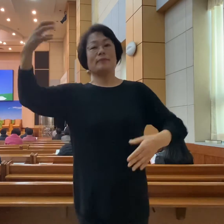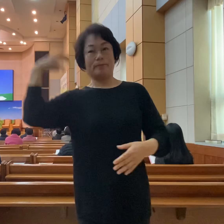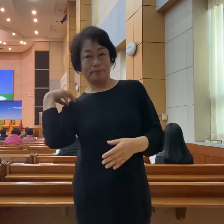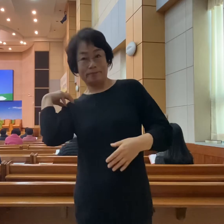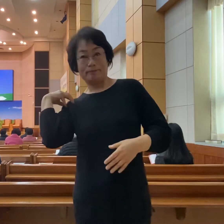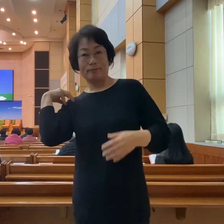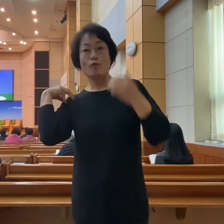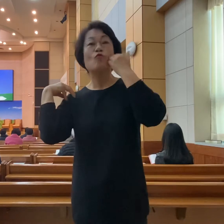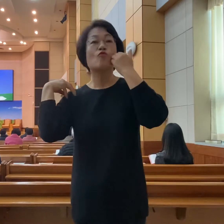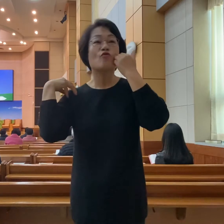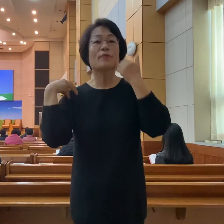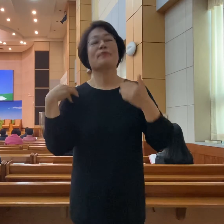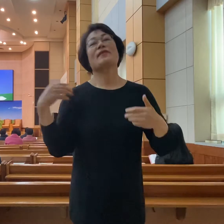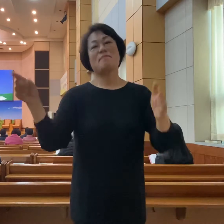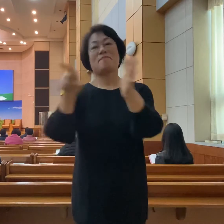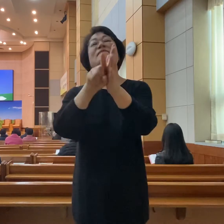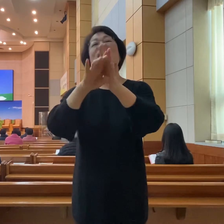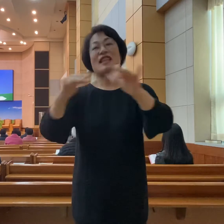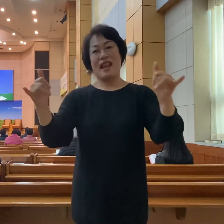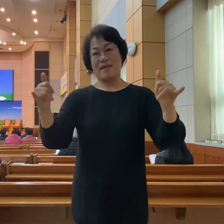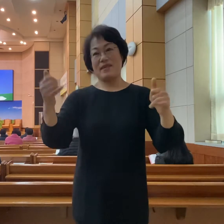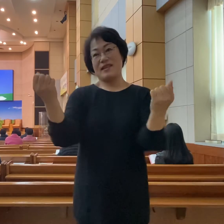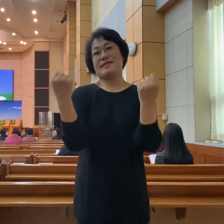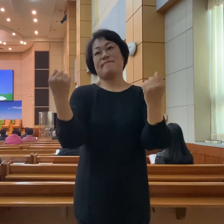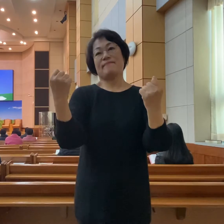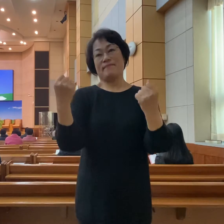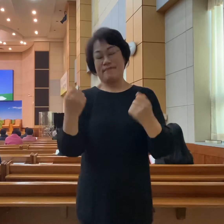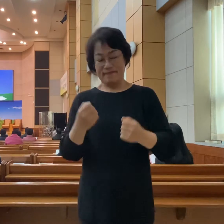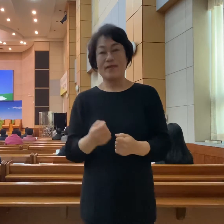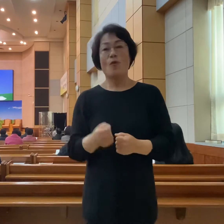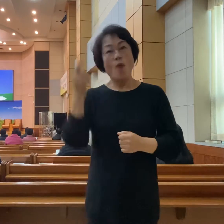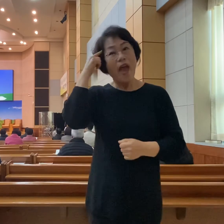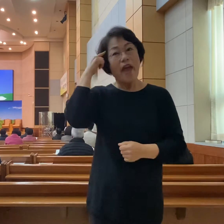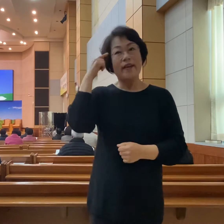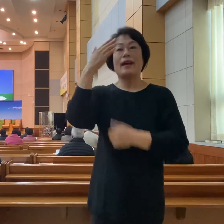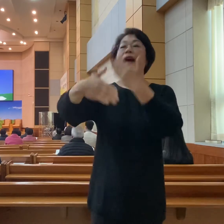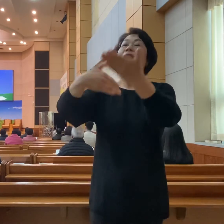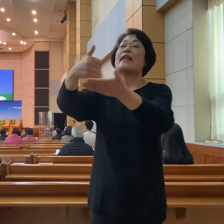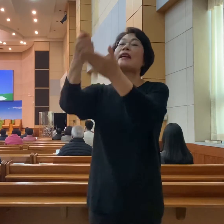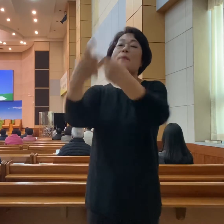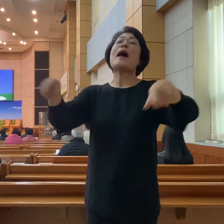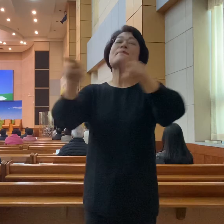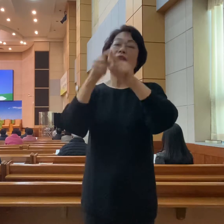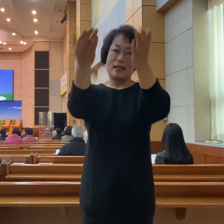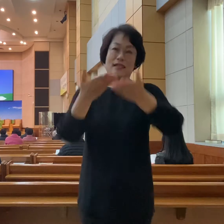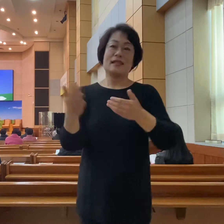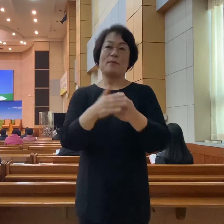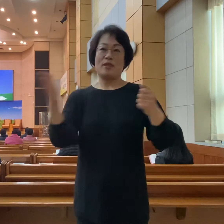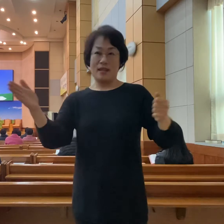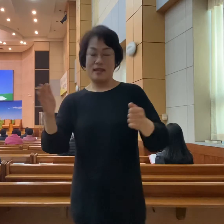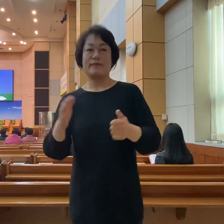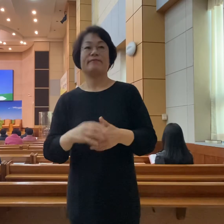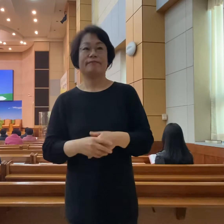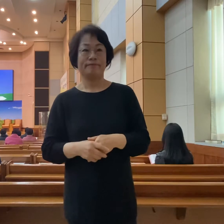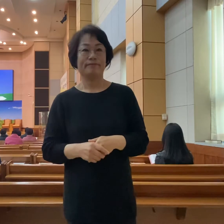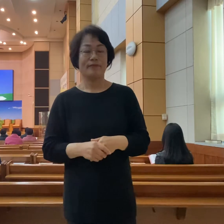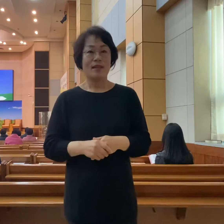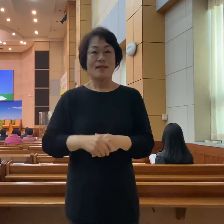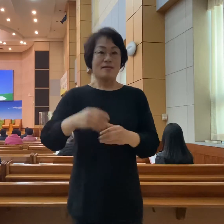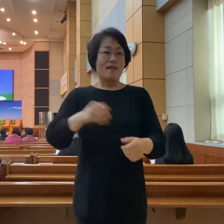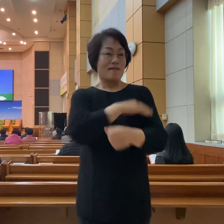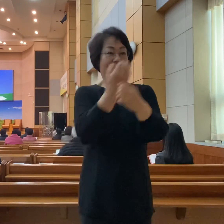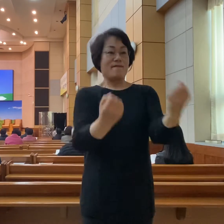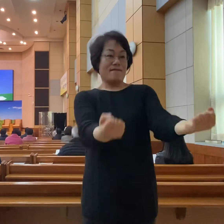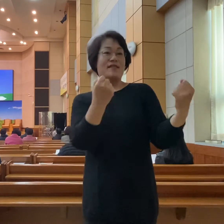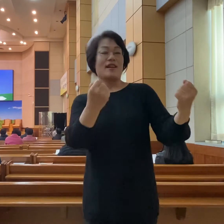것이죠. 돈 가지고 되는 게 아니라니까요. 배운 것 가지고 되는 것 아니라니까요. 권력